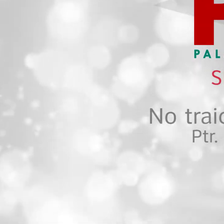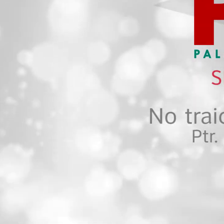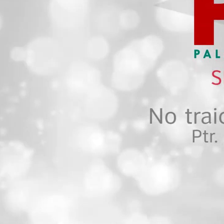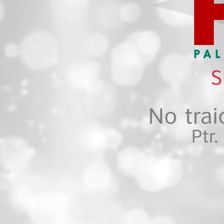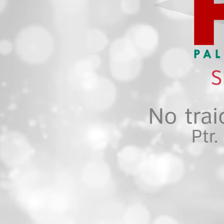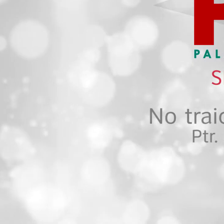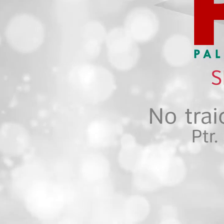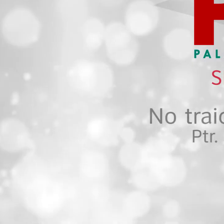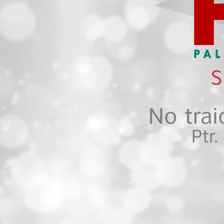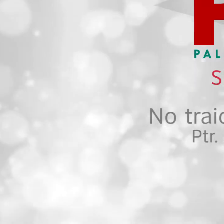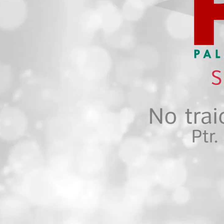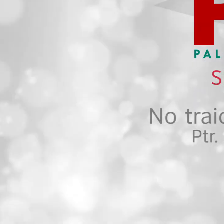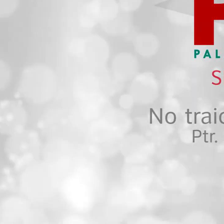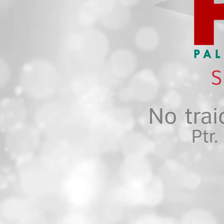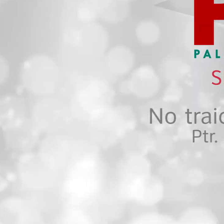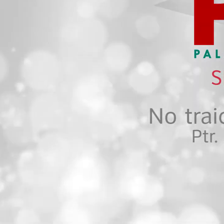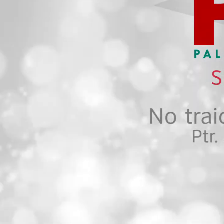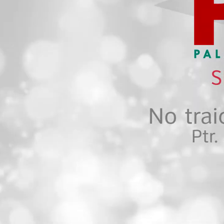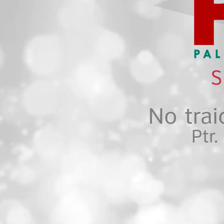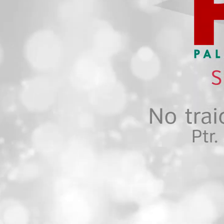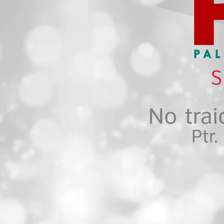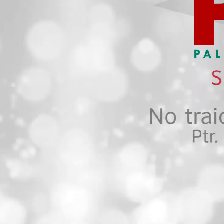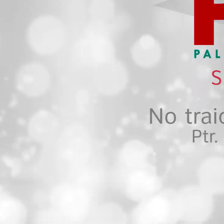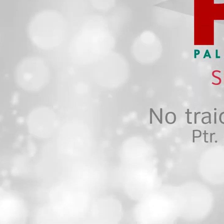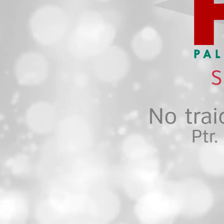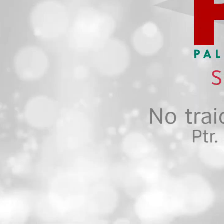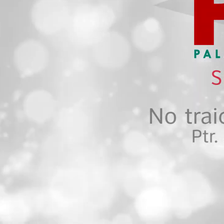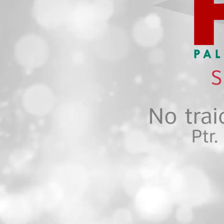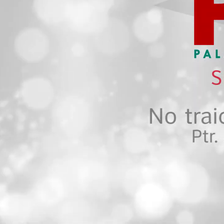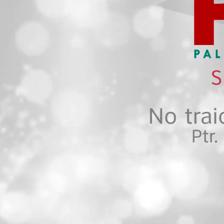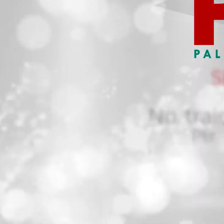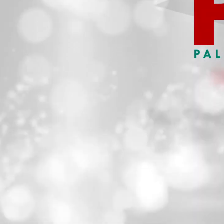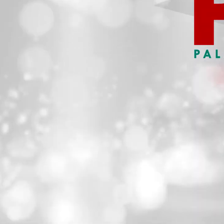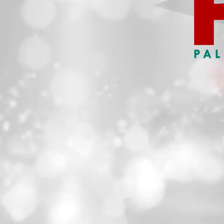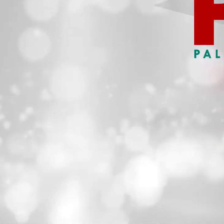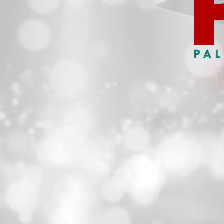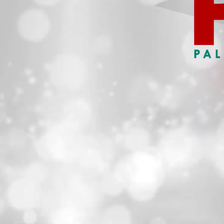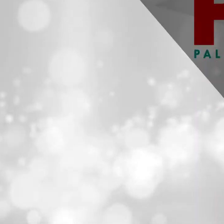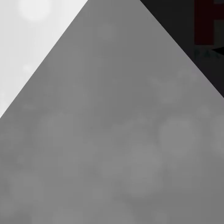obedeciendo y enseñando la voluntad de Dios, que es Jesús.